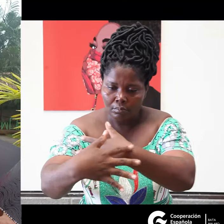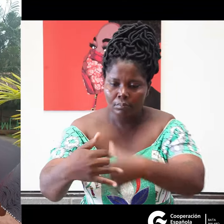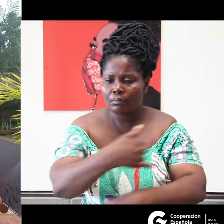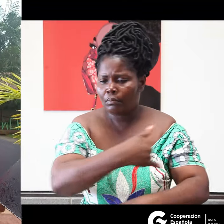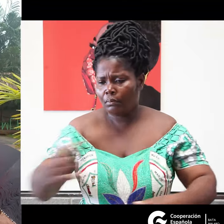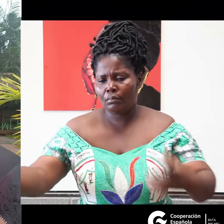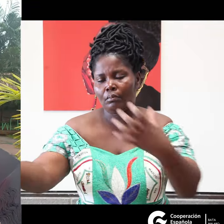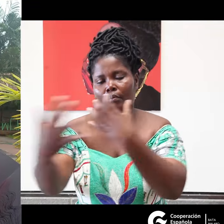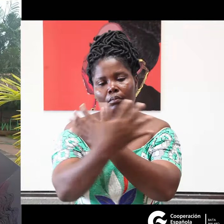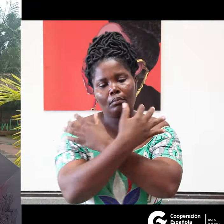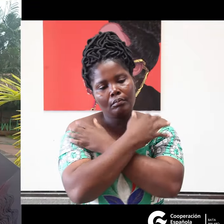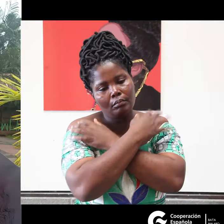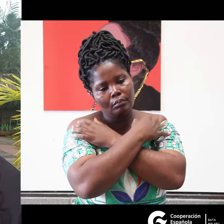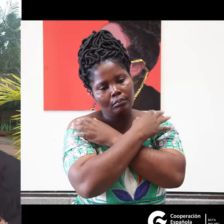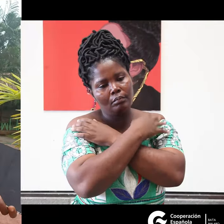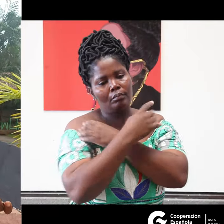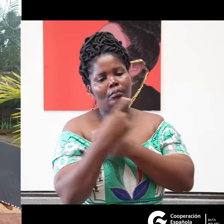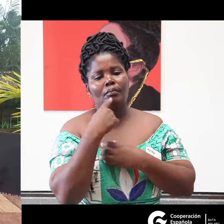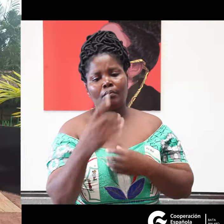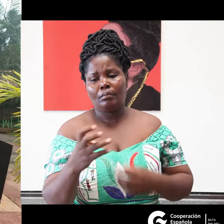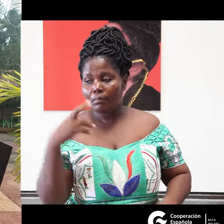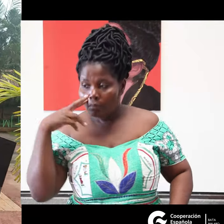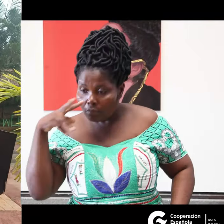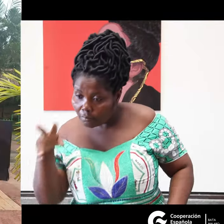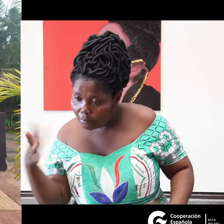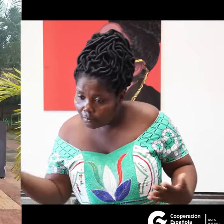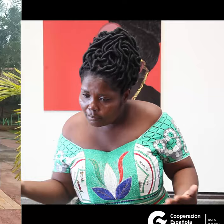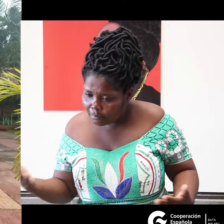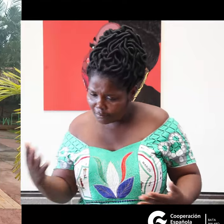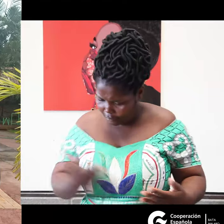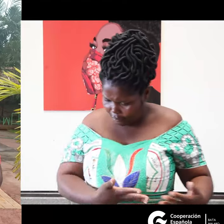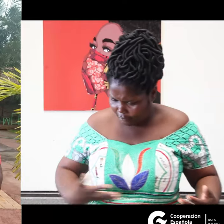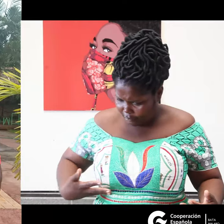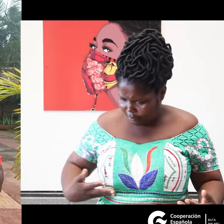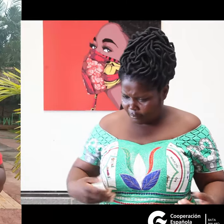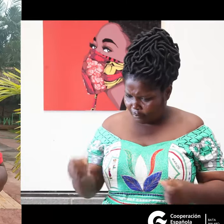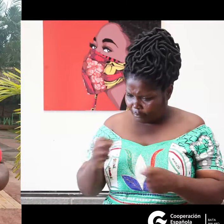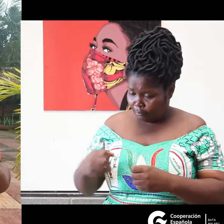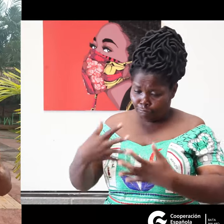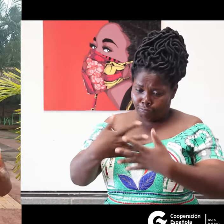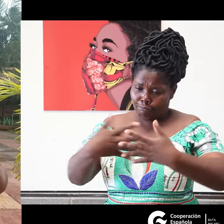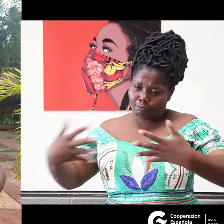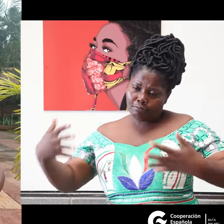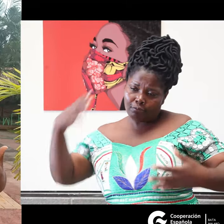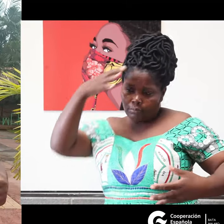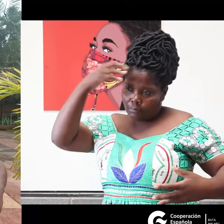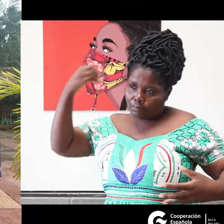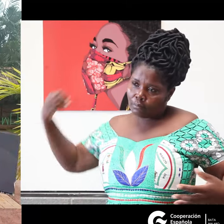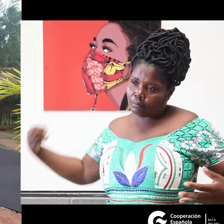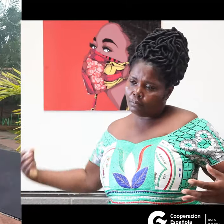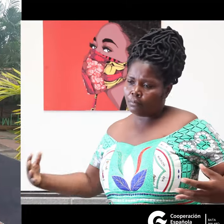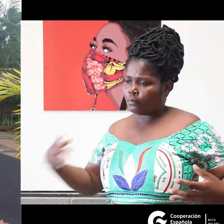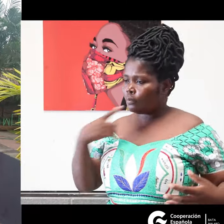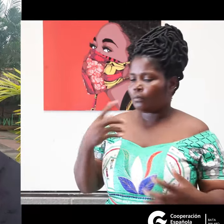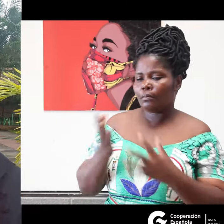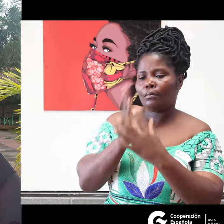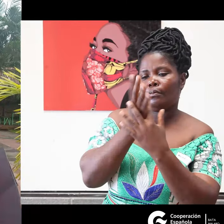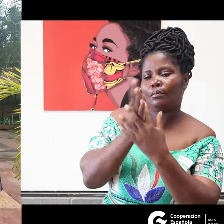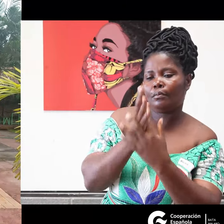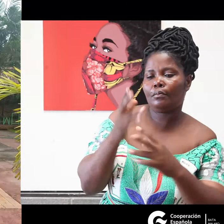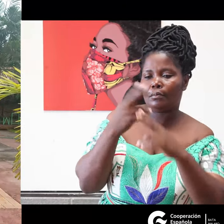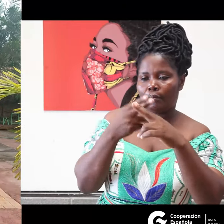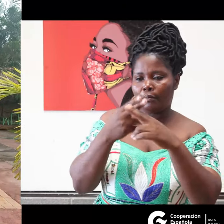lo arropa en su cabellera. ¡Wow! Vemos aquí estas mujeres con una larga cabellera. Aquí lo llamamos aguacate, ¿no?